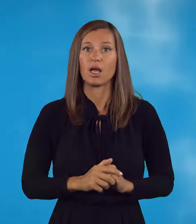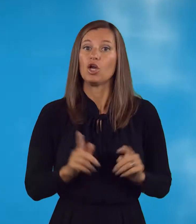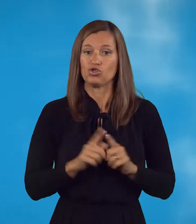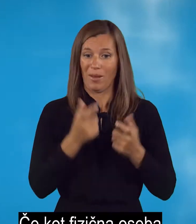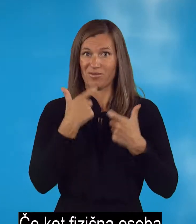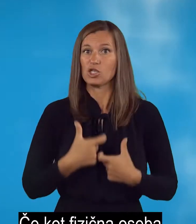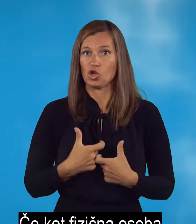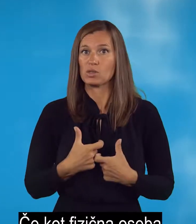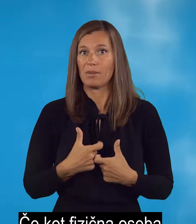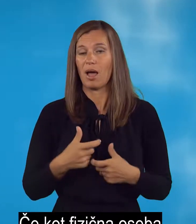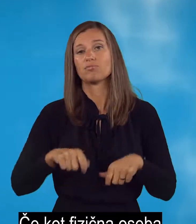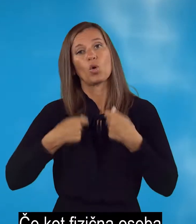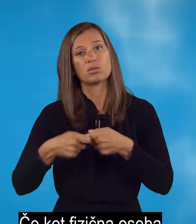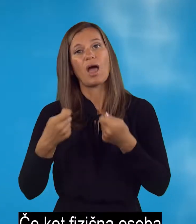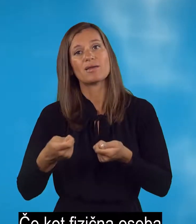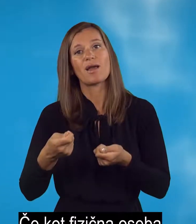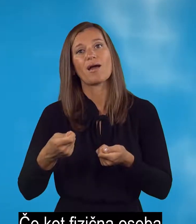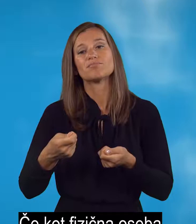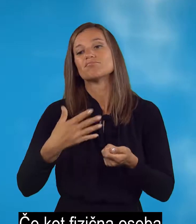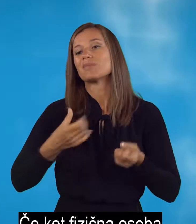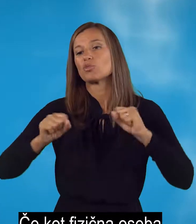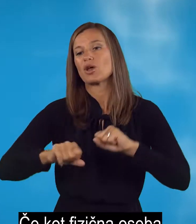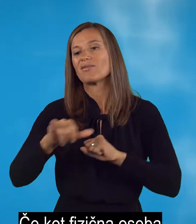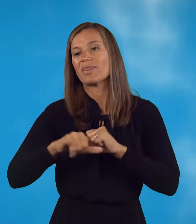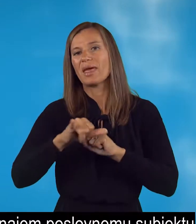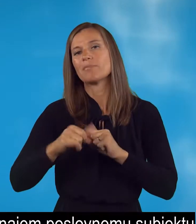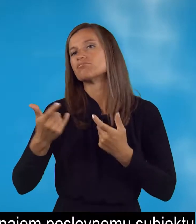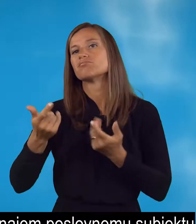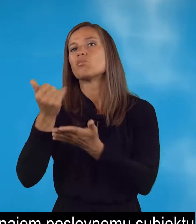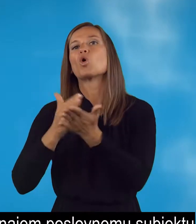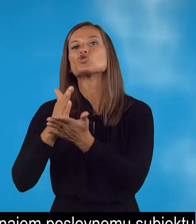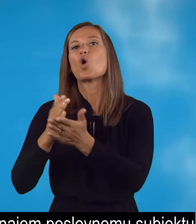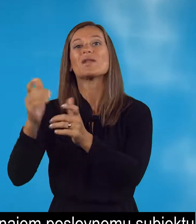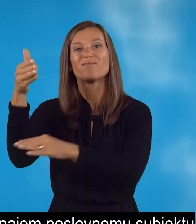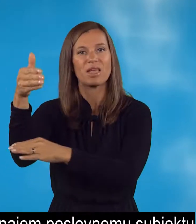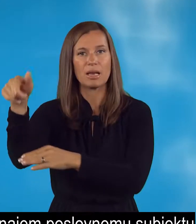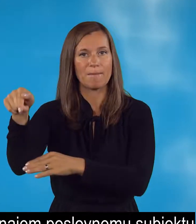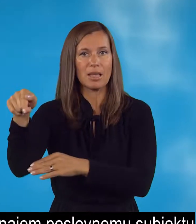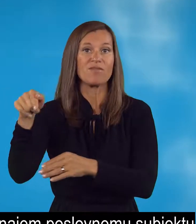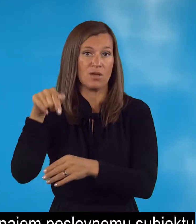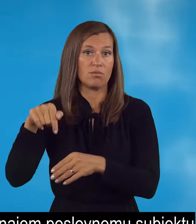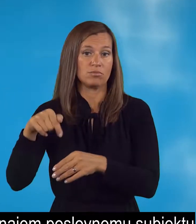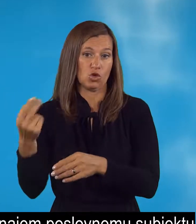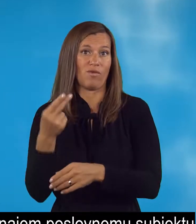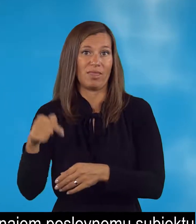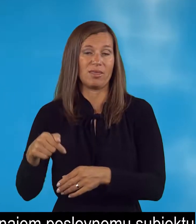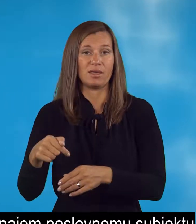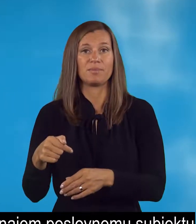Če kot fizična oseba oddajate svoje premoženje v najem poslovnemu subjektu s sedežem v Republiki Sloveniji,